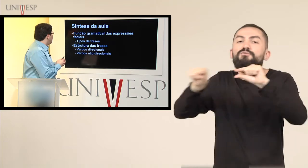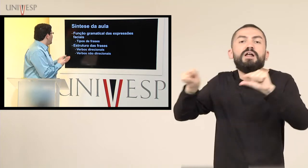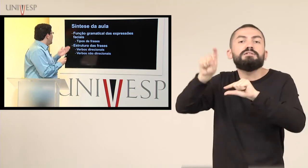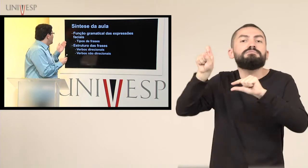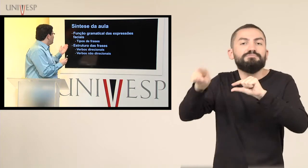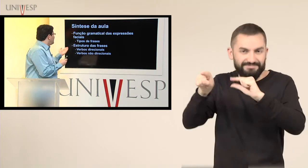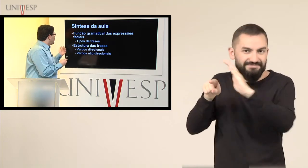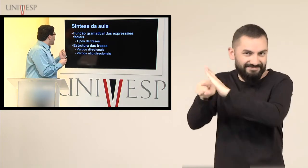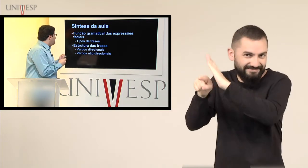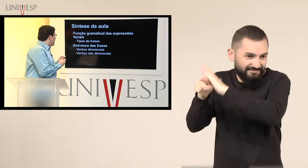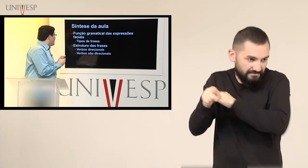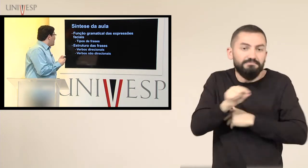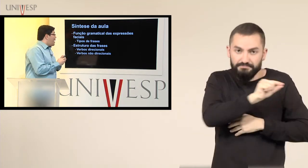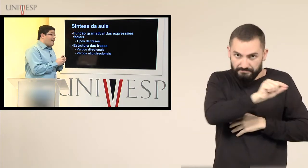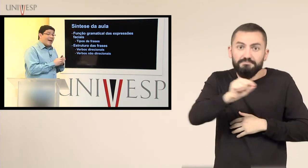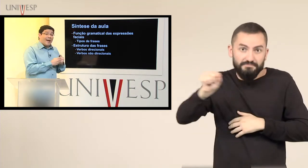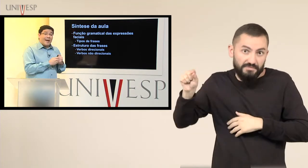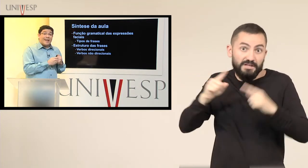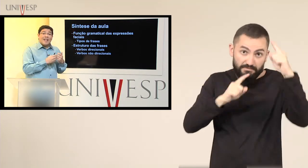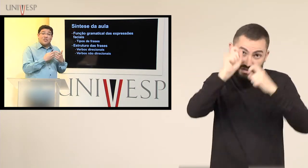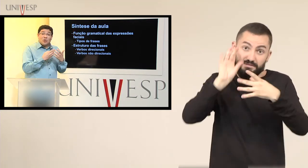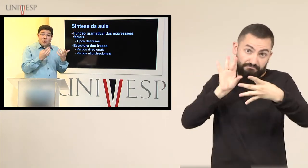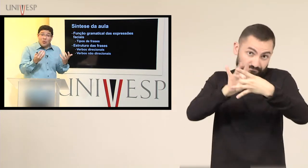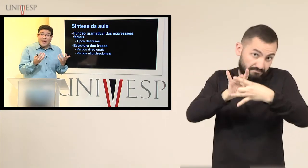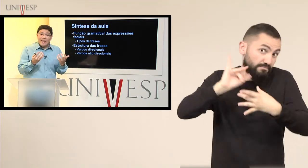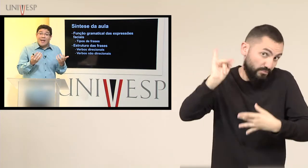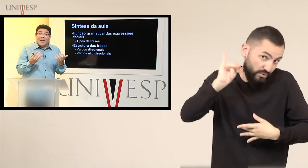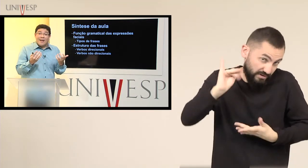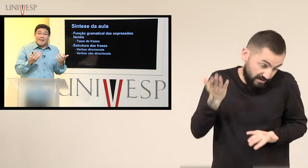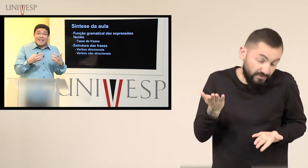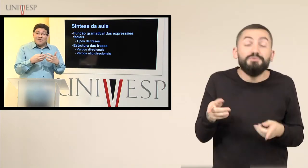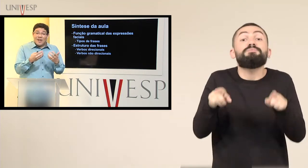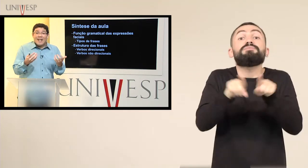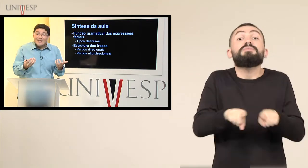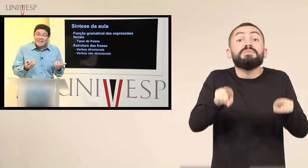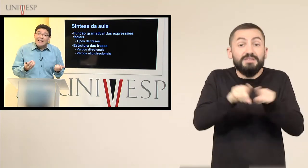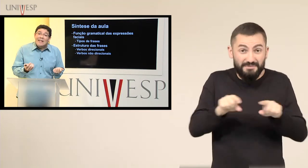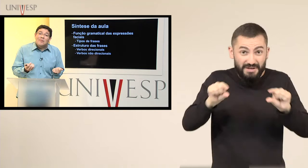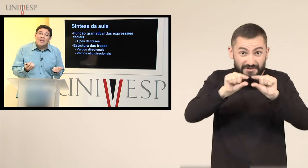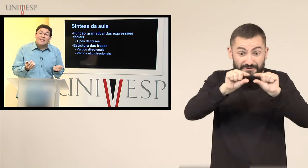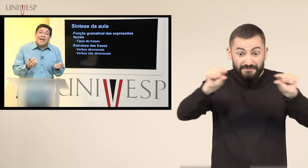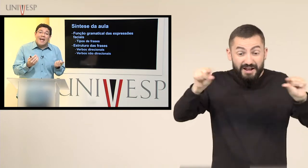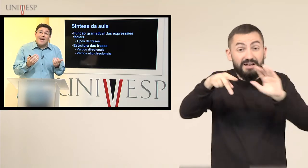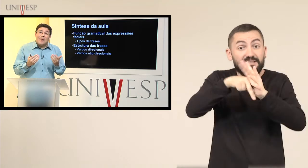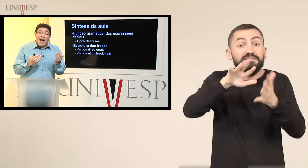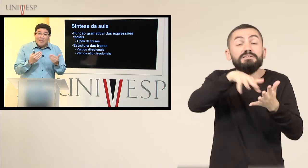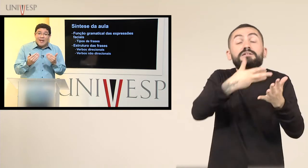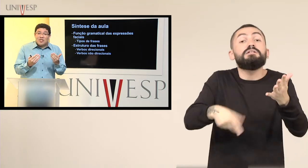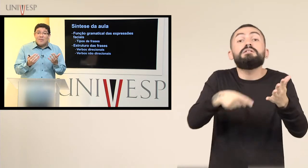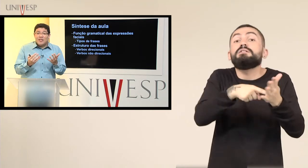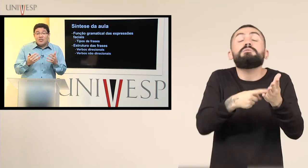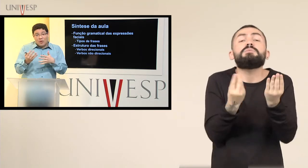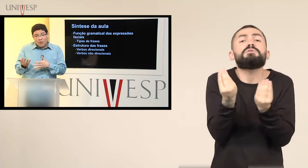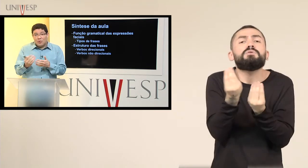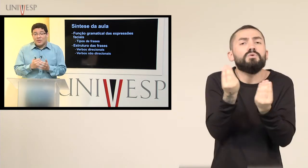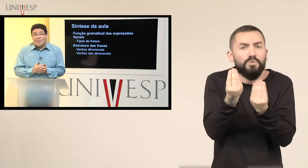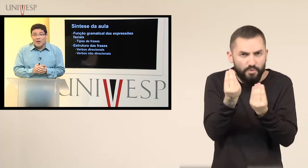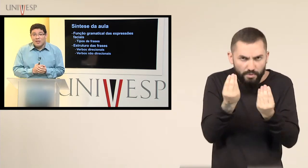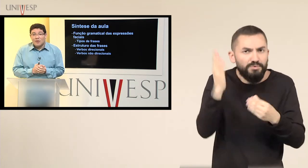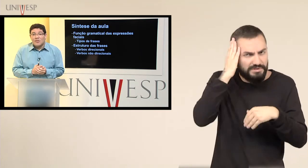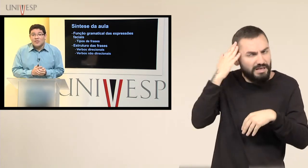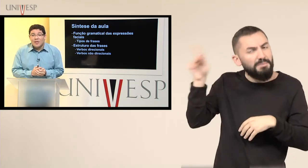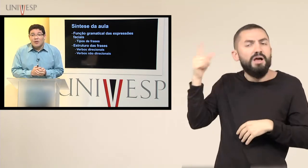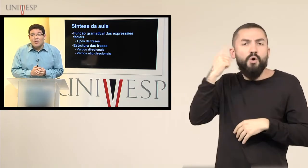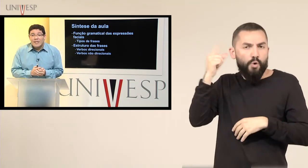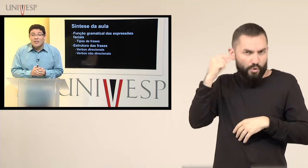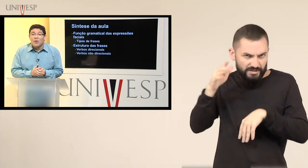por diante. E vimos também que a estrutura das frases em Libras, aparentemente, de acordo com o trabalho